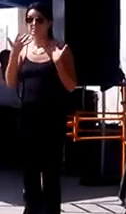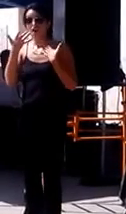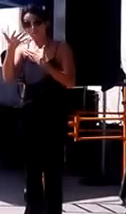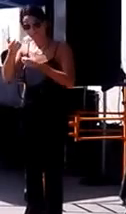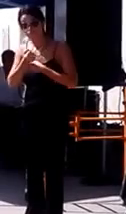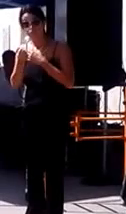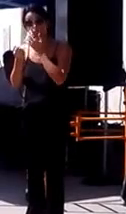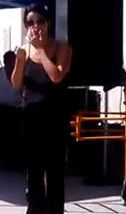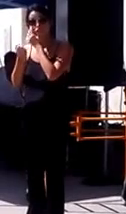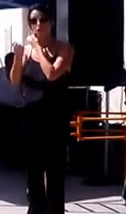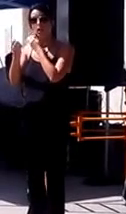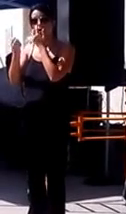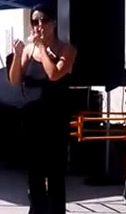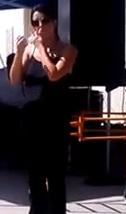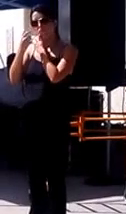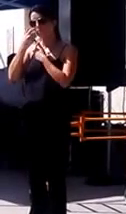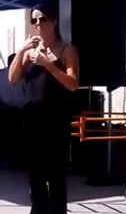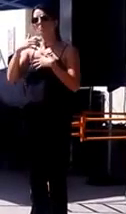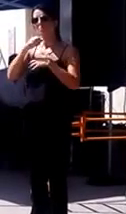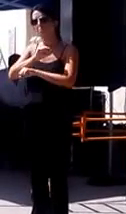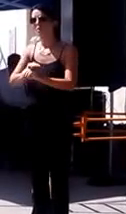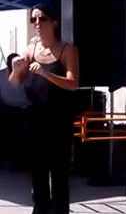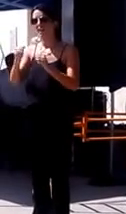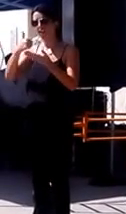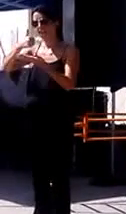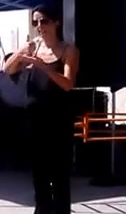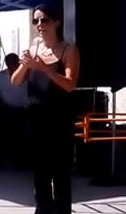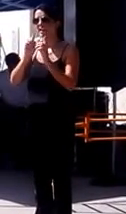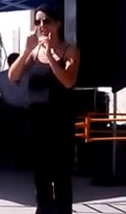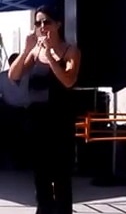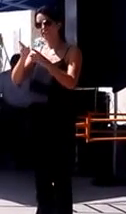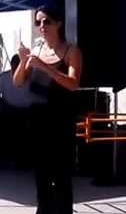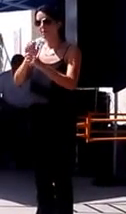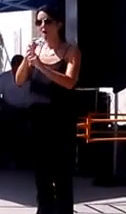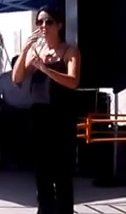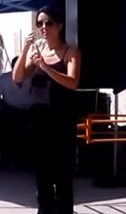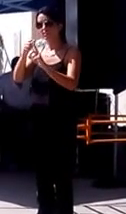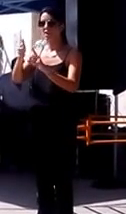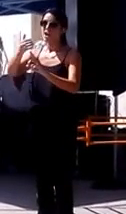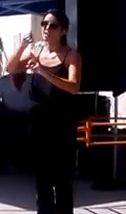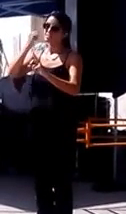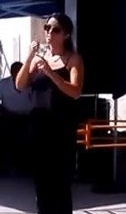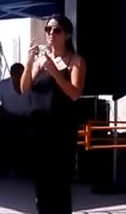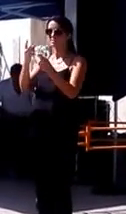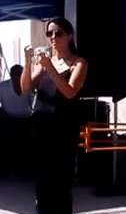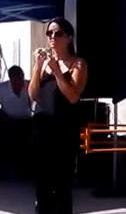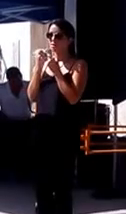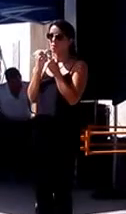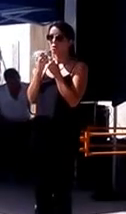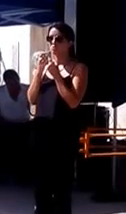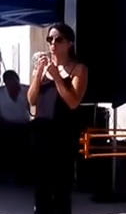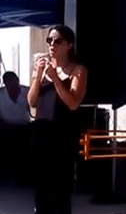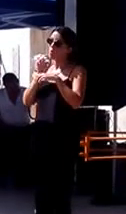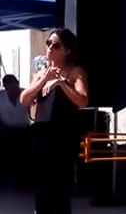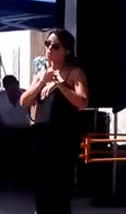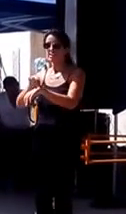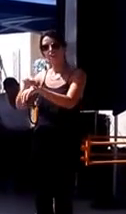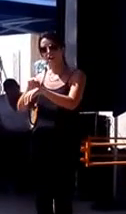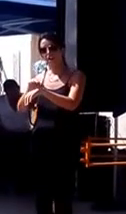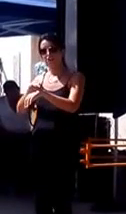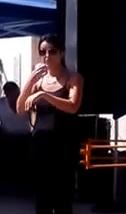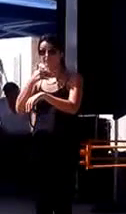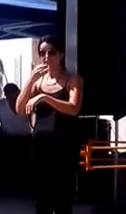porque para poder estar y concretar las cosas cotidianas necesitamos que haya una visión de conducción de ciudad que